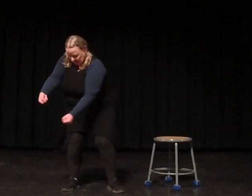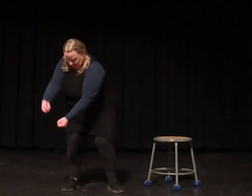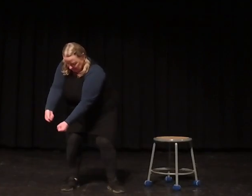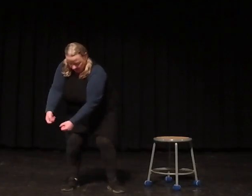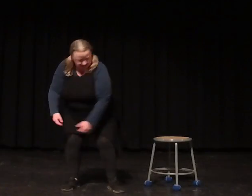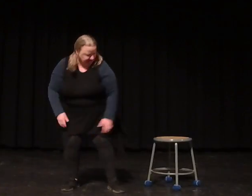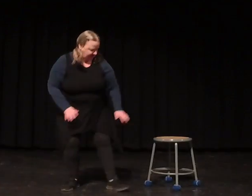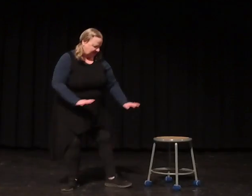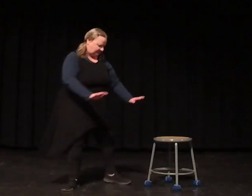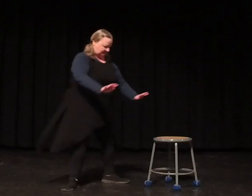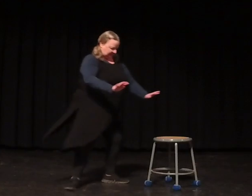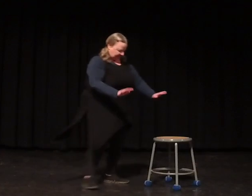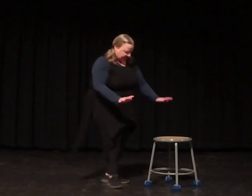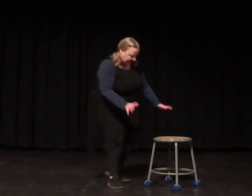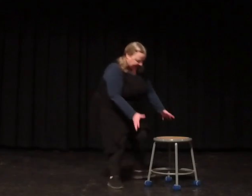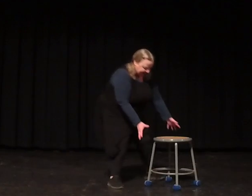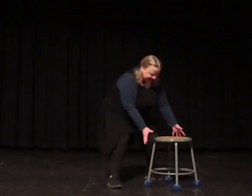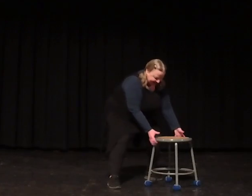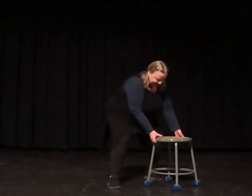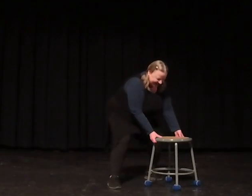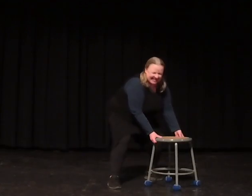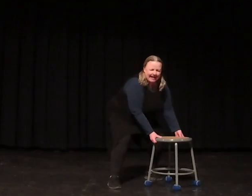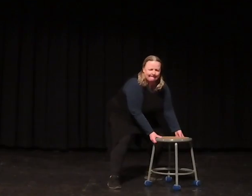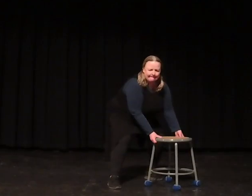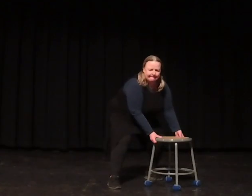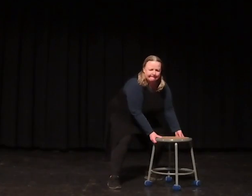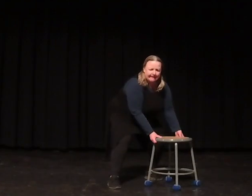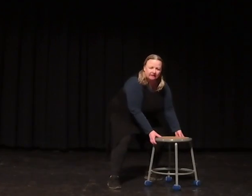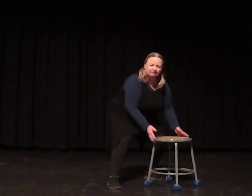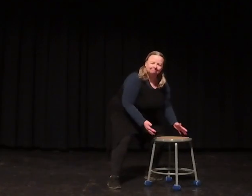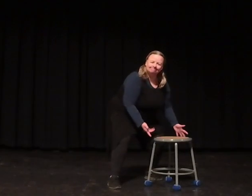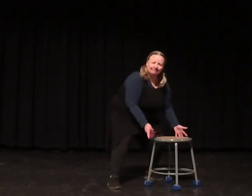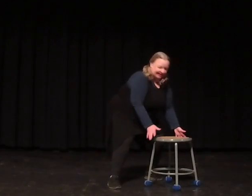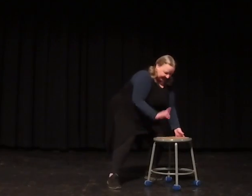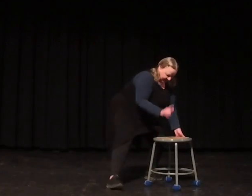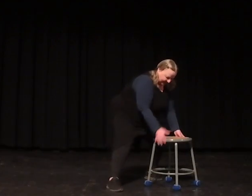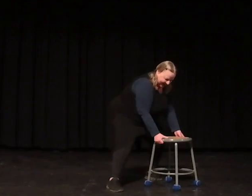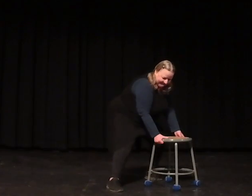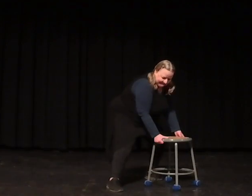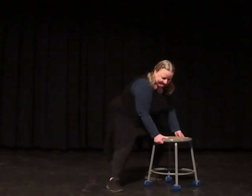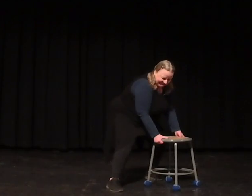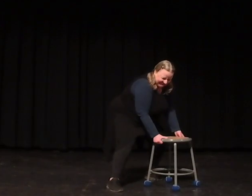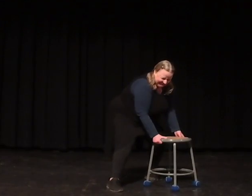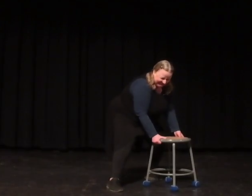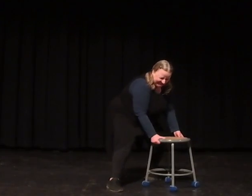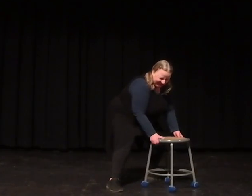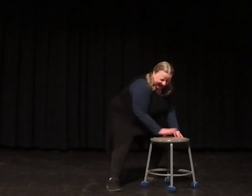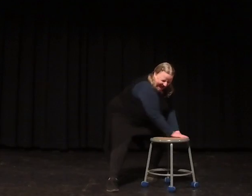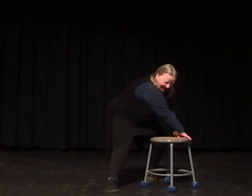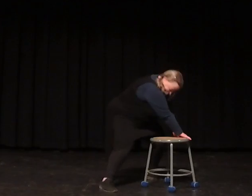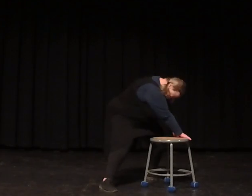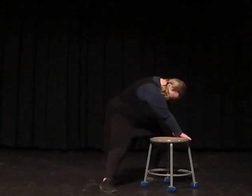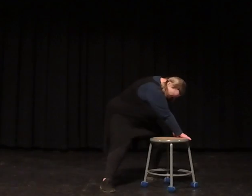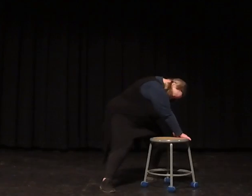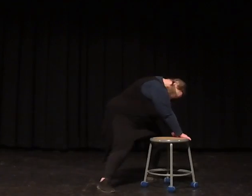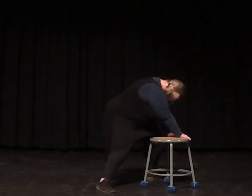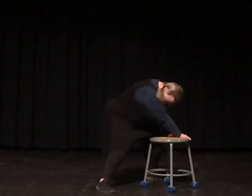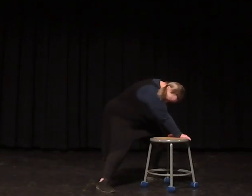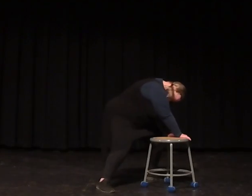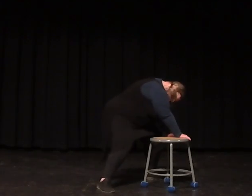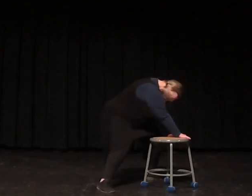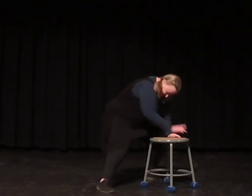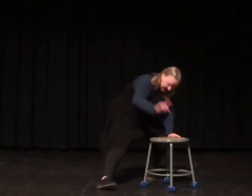Comment je vais mettre ça où? OK, bon, je vais mettre ça ici. Bon, parfait. Attends, comment que je vais soulever ça,